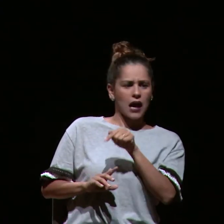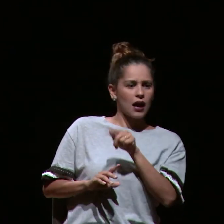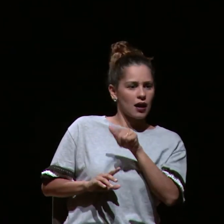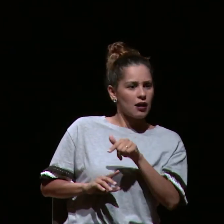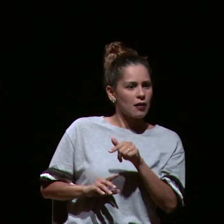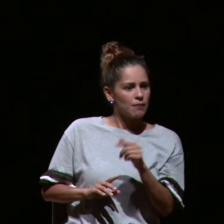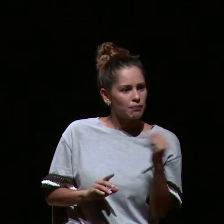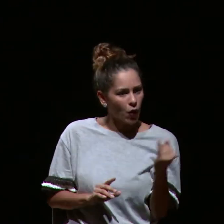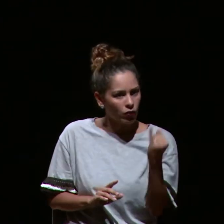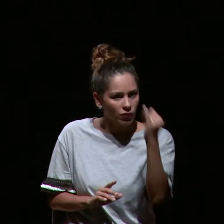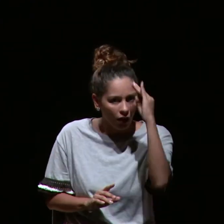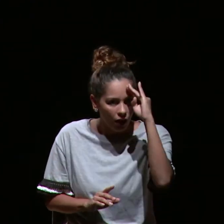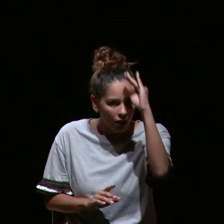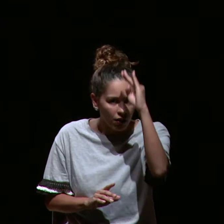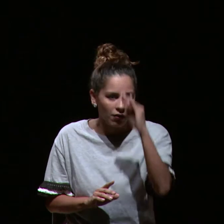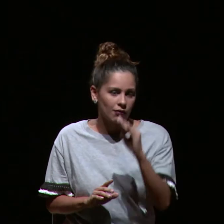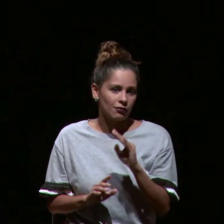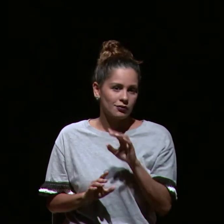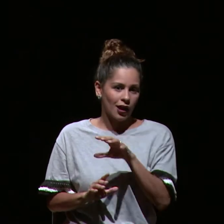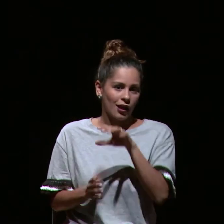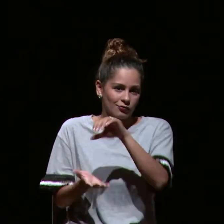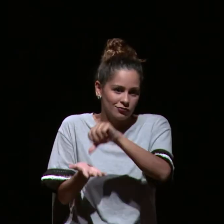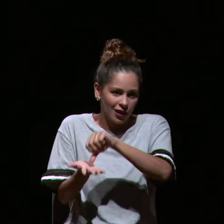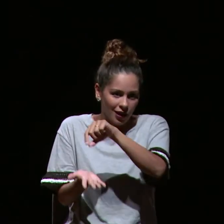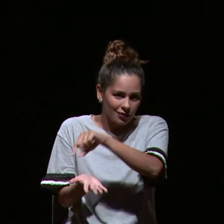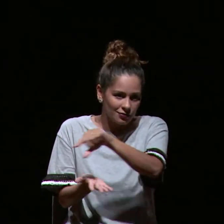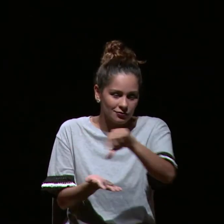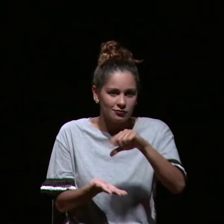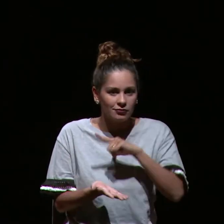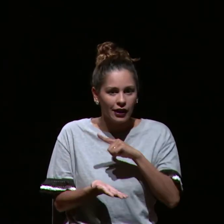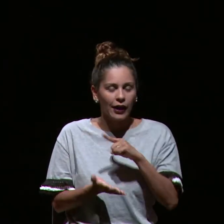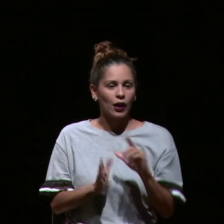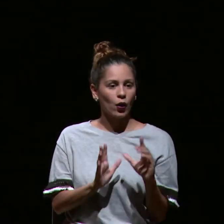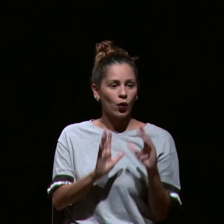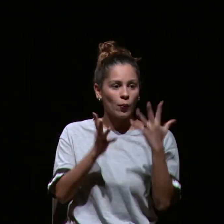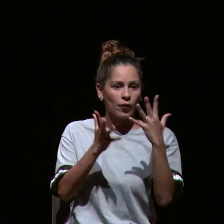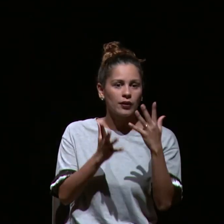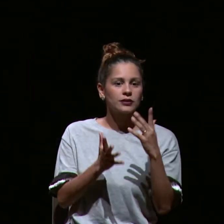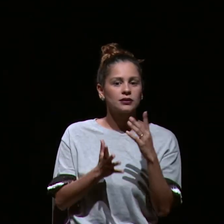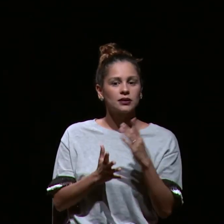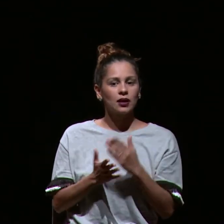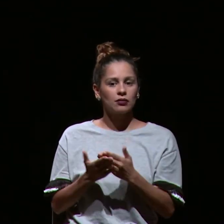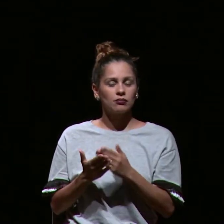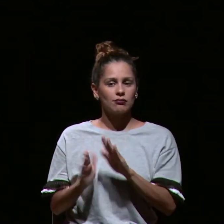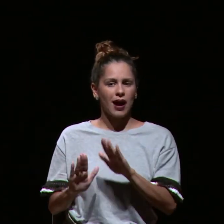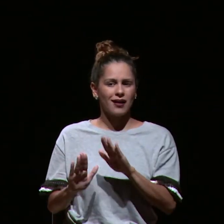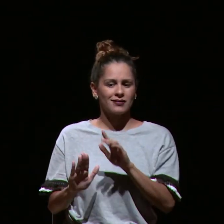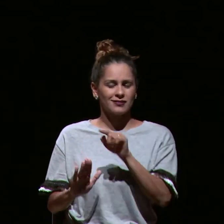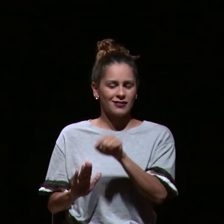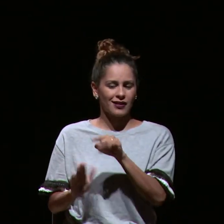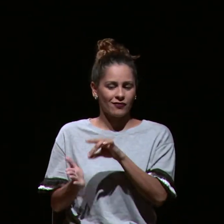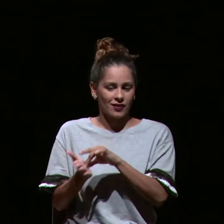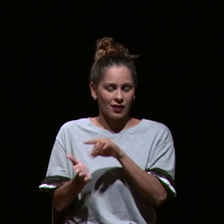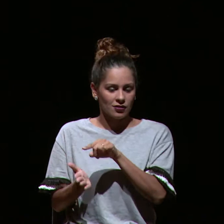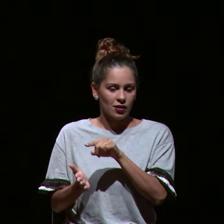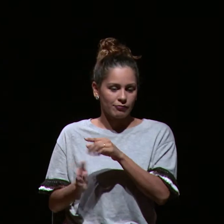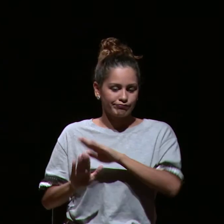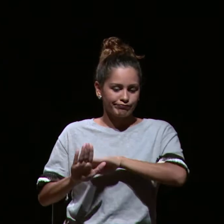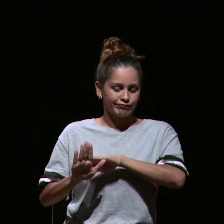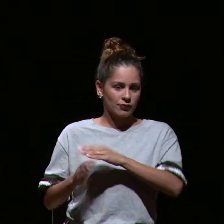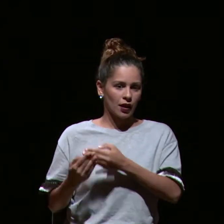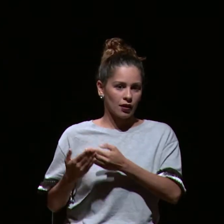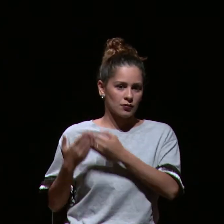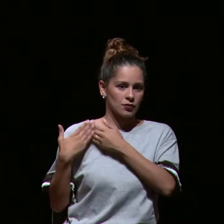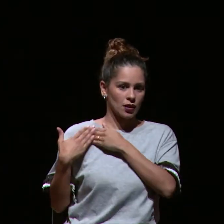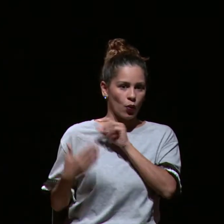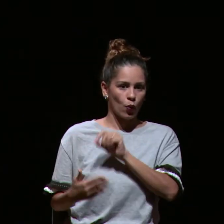grandes centros difusores, onde comemora-se o aparente fim da perspectiva responsável por tornar invisível o papel ocupado pelos